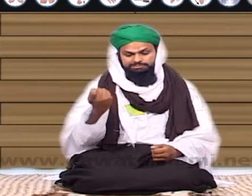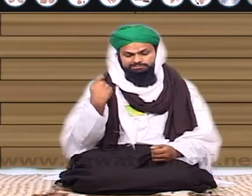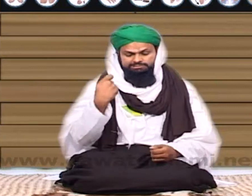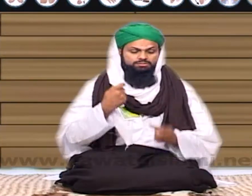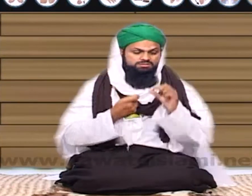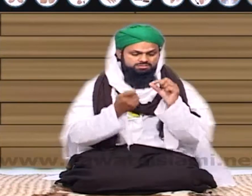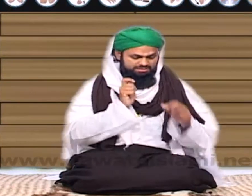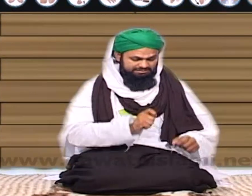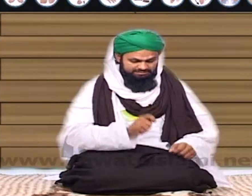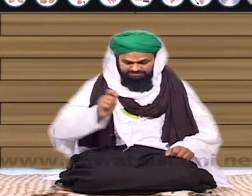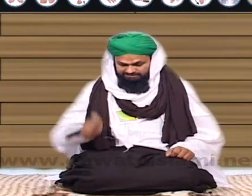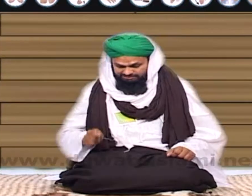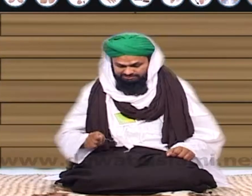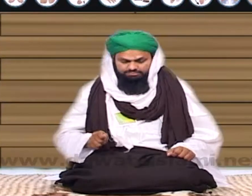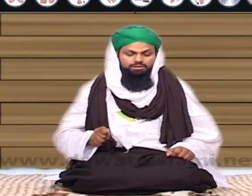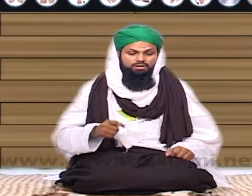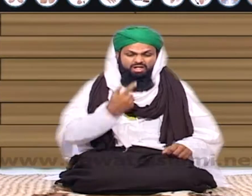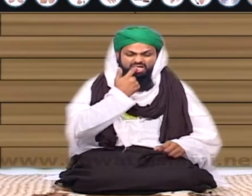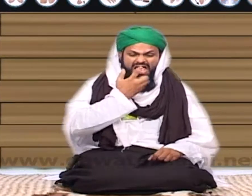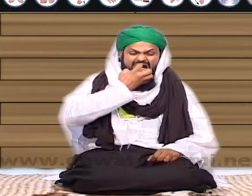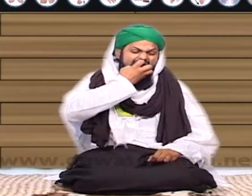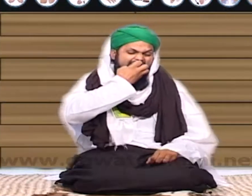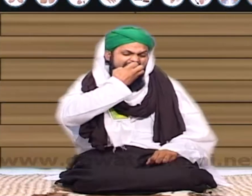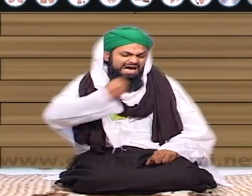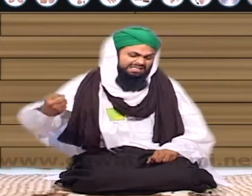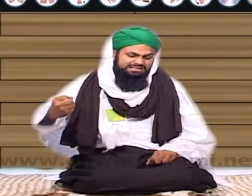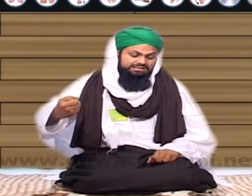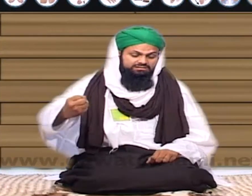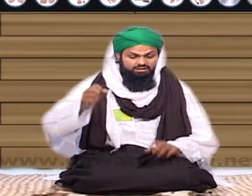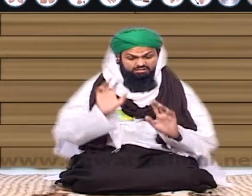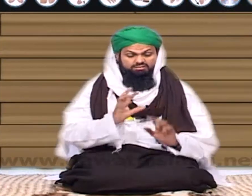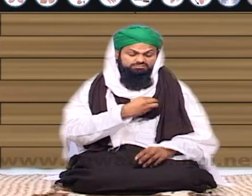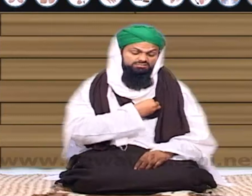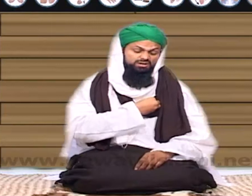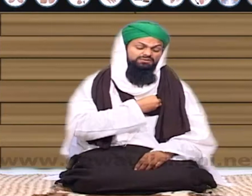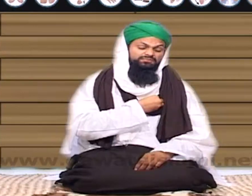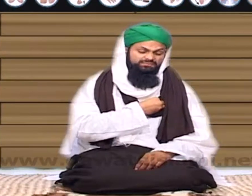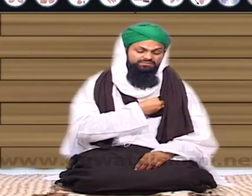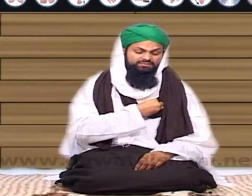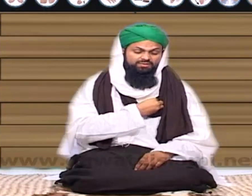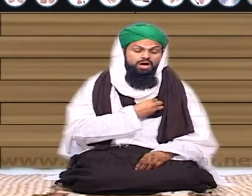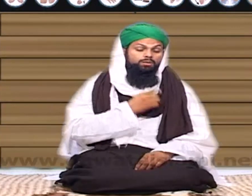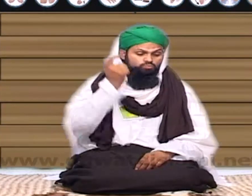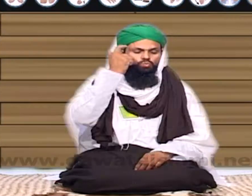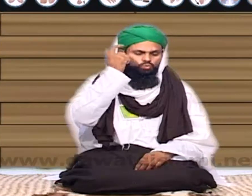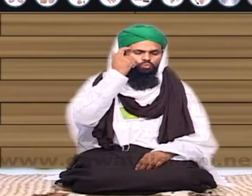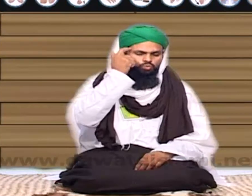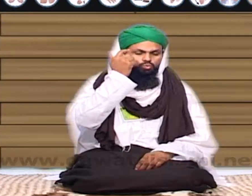کی میخوں میں جکڑا ہوا تھا، آگ کی کیلوں میں، اور اس کی زبان گویا کسی نے گدی سے کھینچ نکالی۔ ذرا